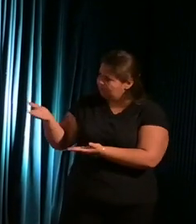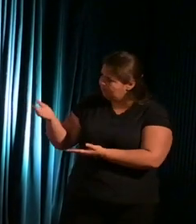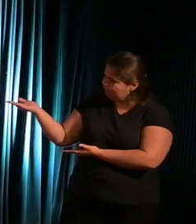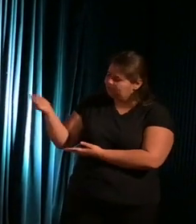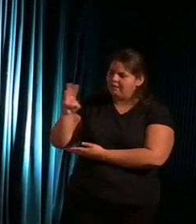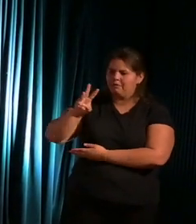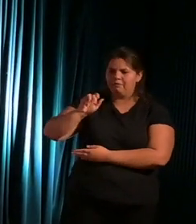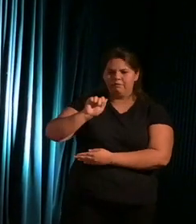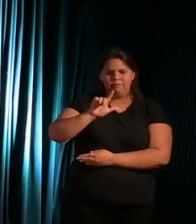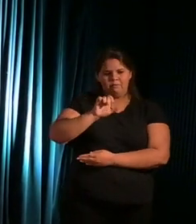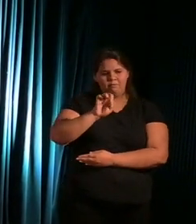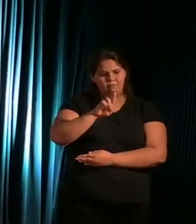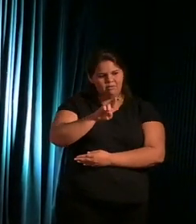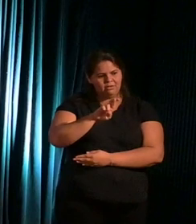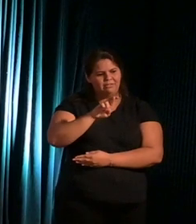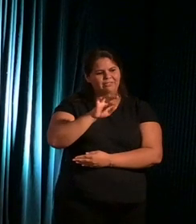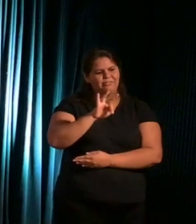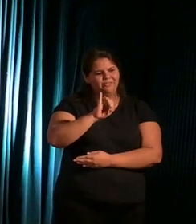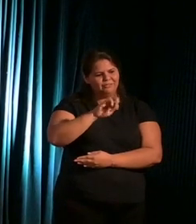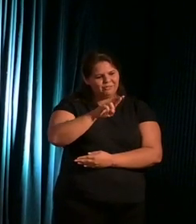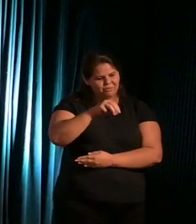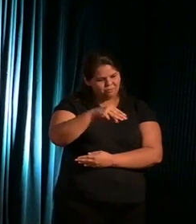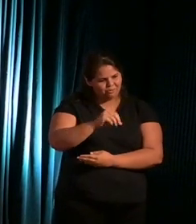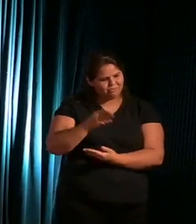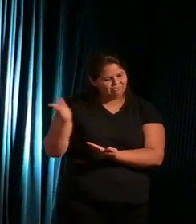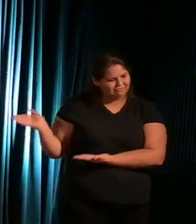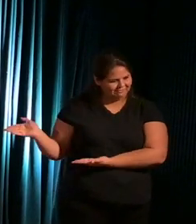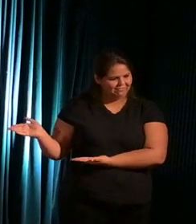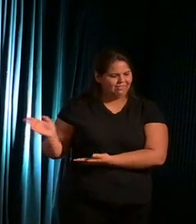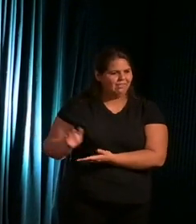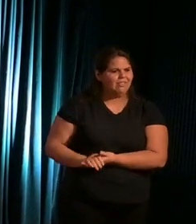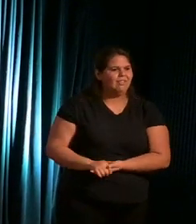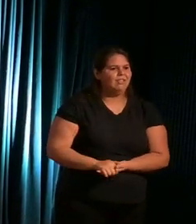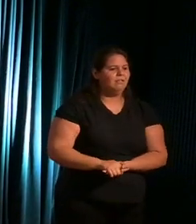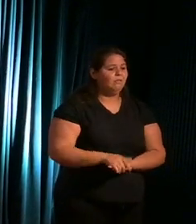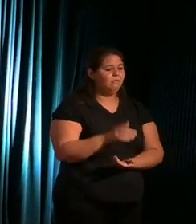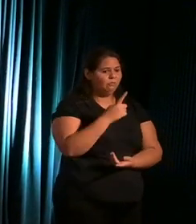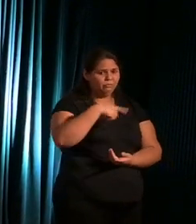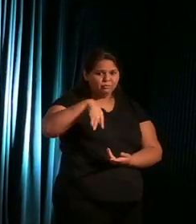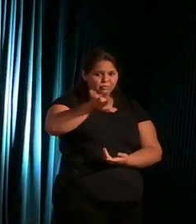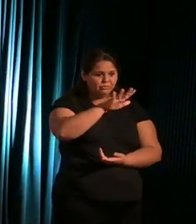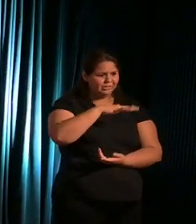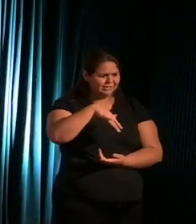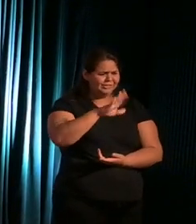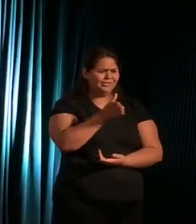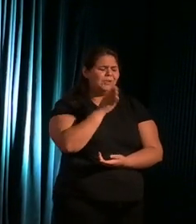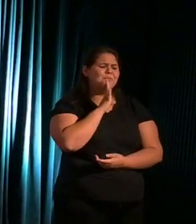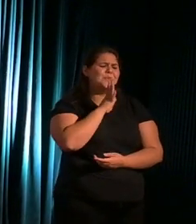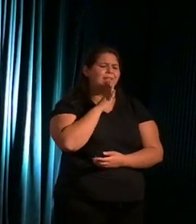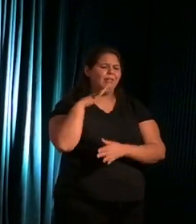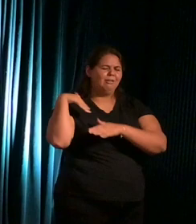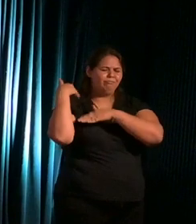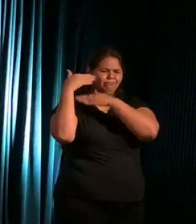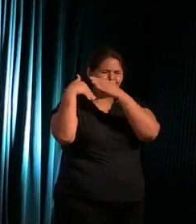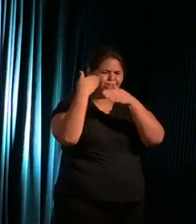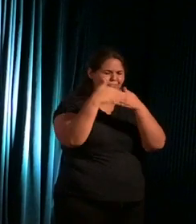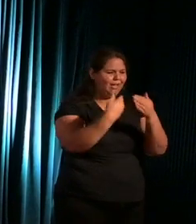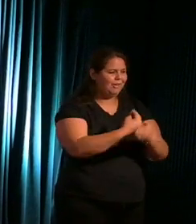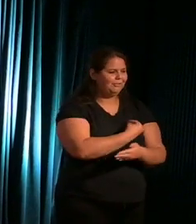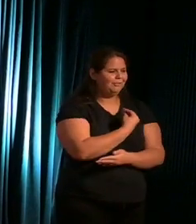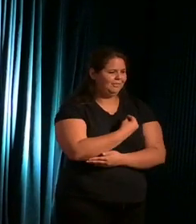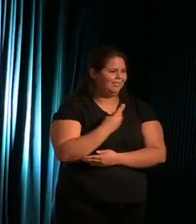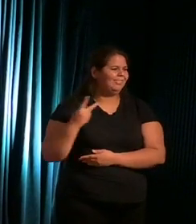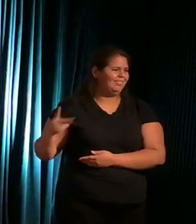aqui. A gente já, acho que todos têm dimensão da trajetória do Walter,